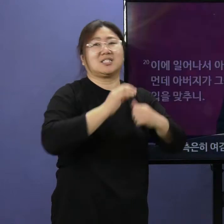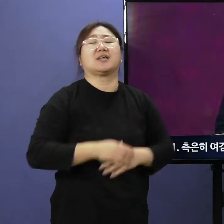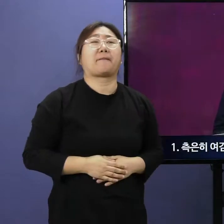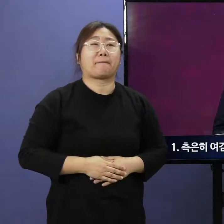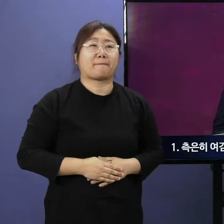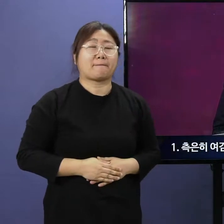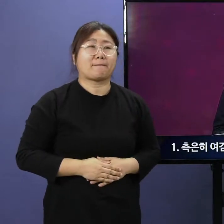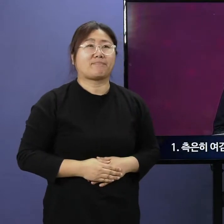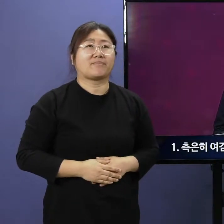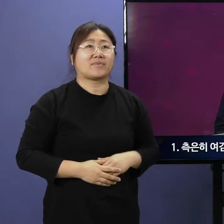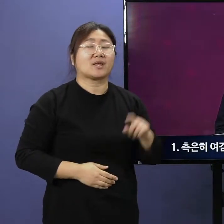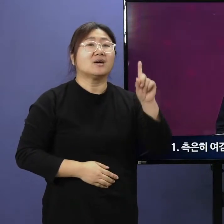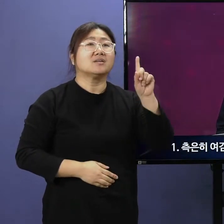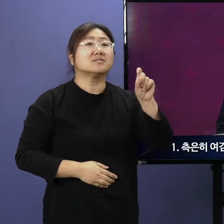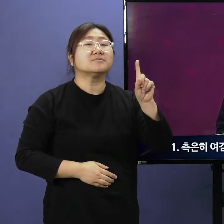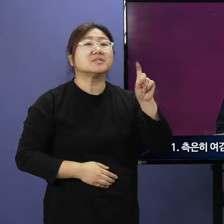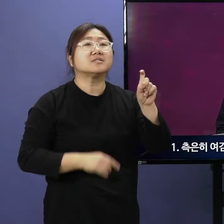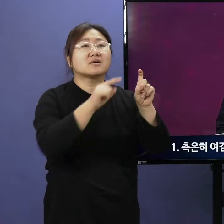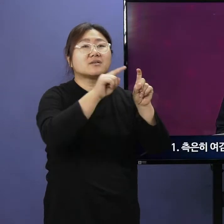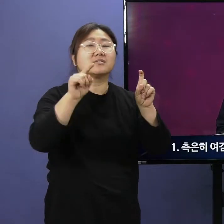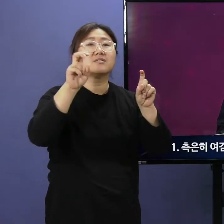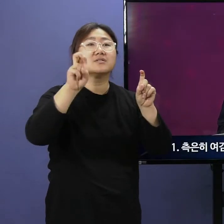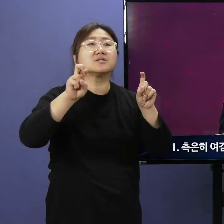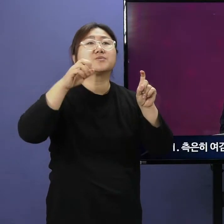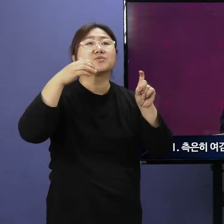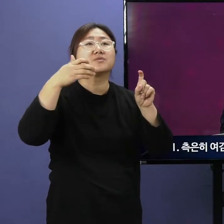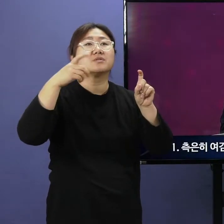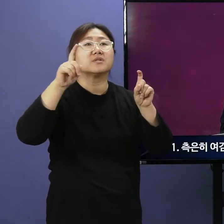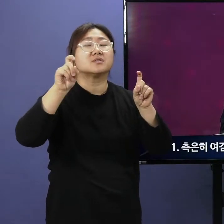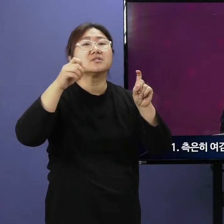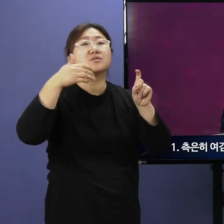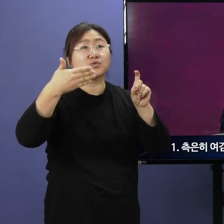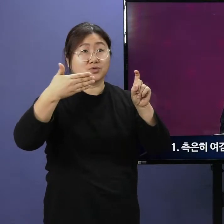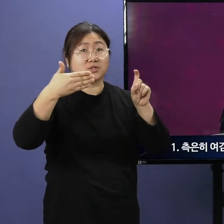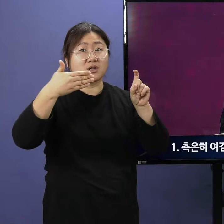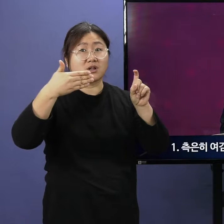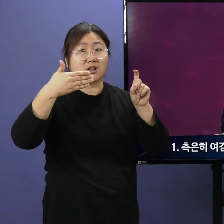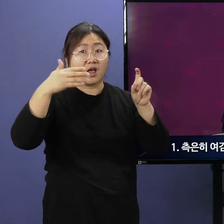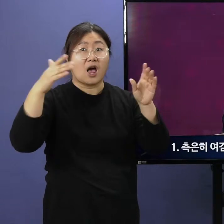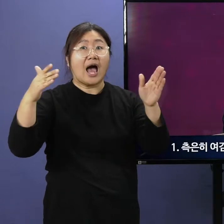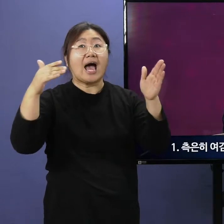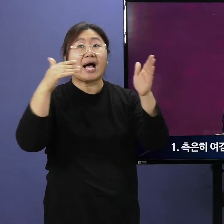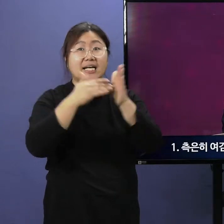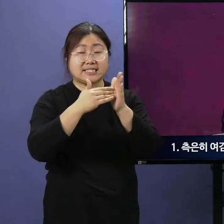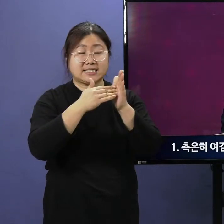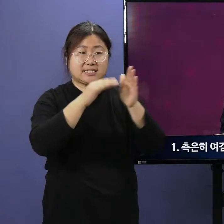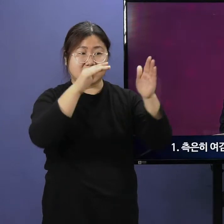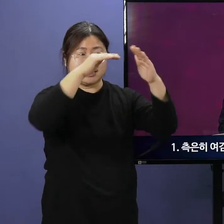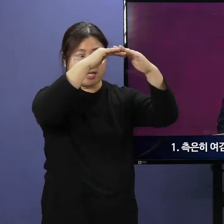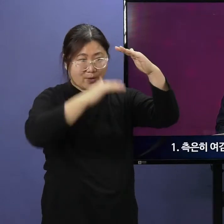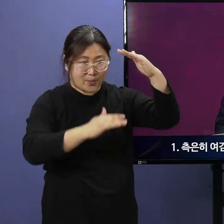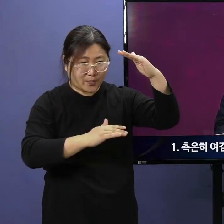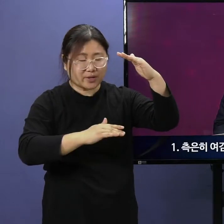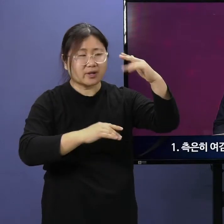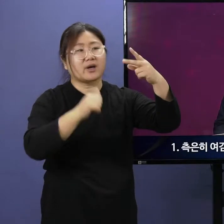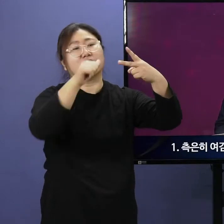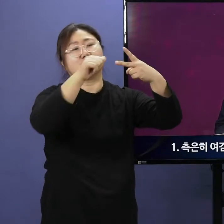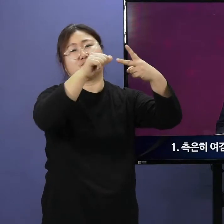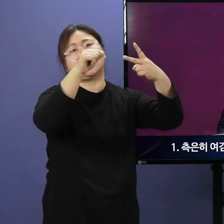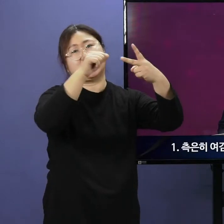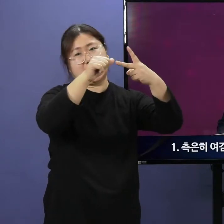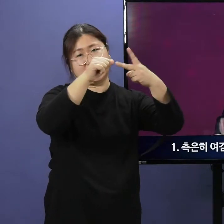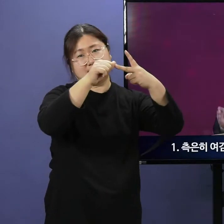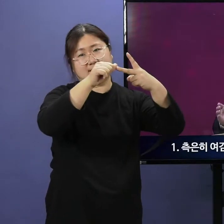11절부터 19절까지 이제 보면 둘째 아들이 주인공입니다. 둘째 아들을 중심으로 이야기가 흘러가죠.